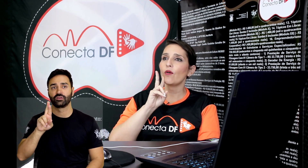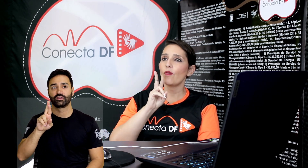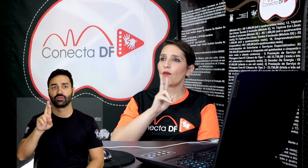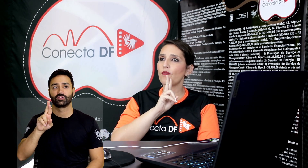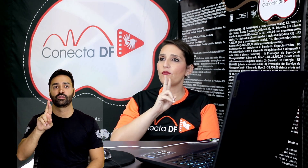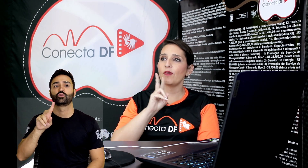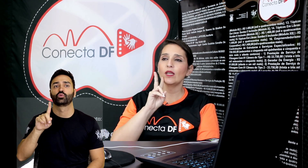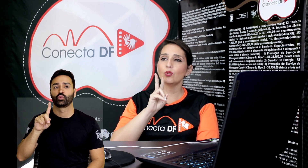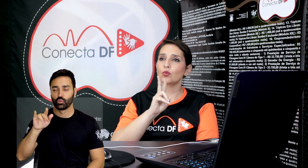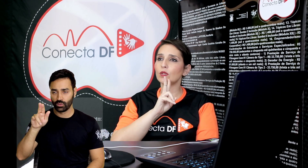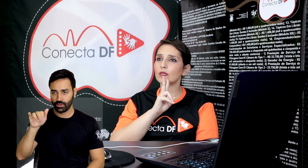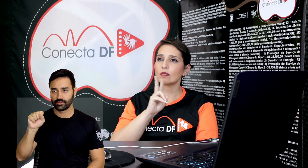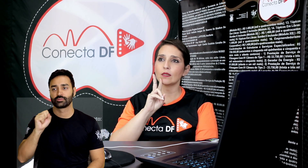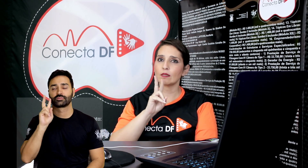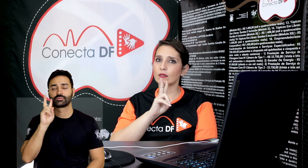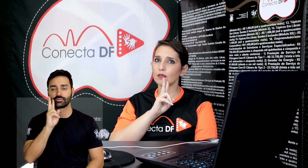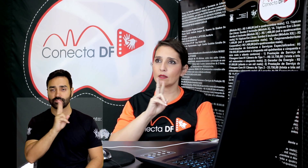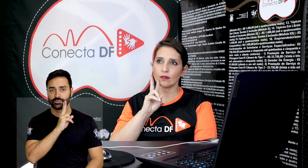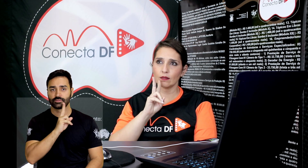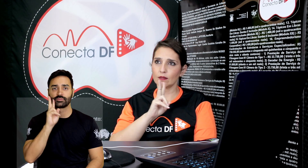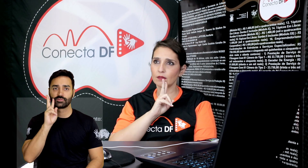ó, verduras,